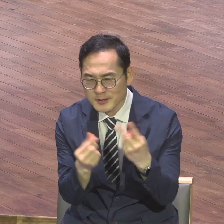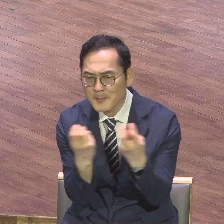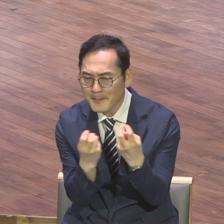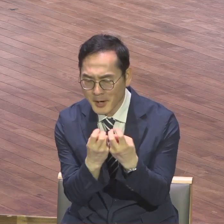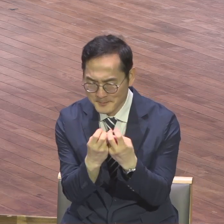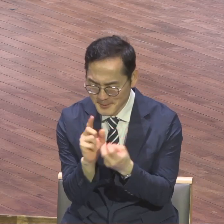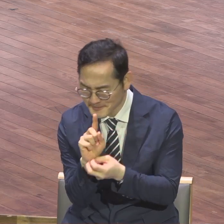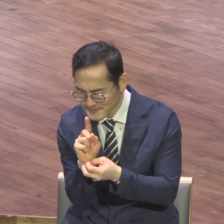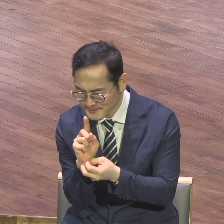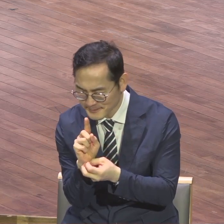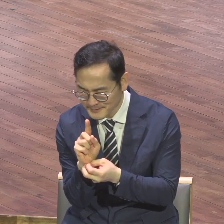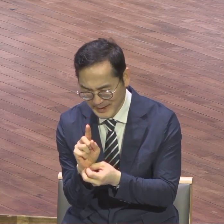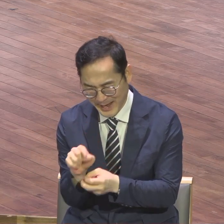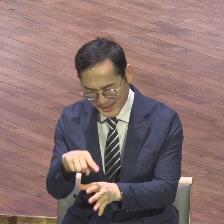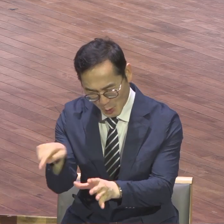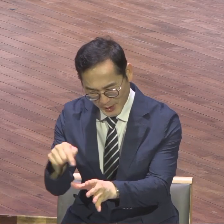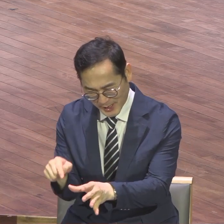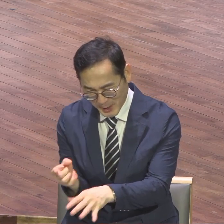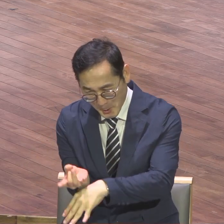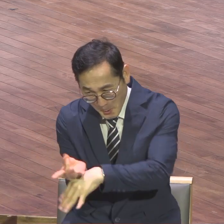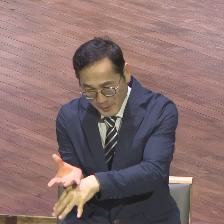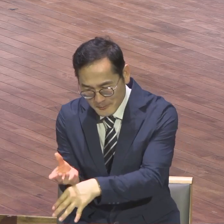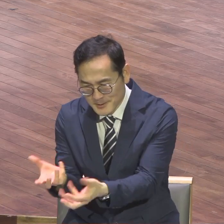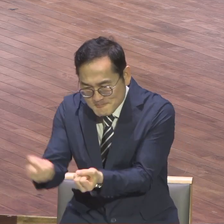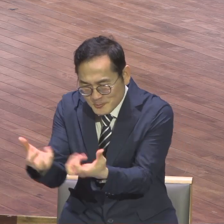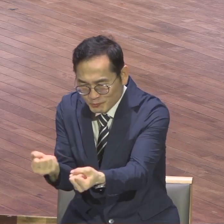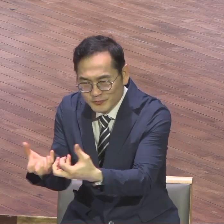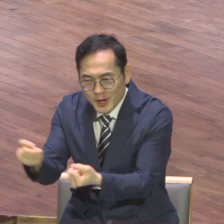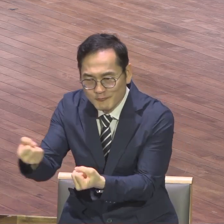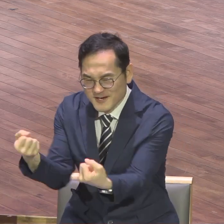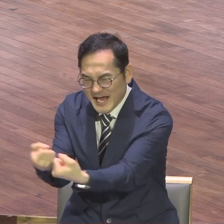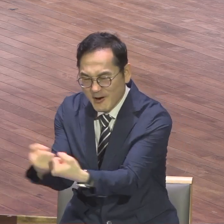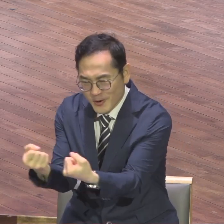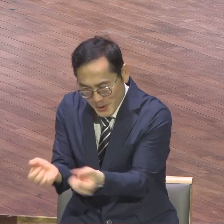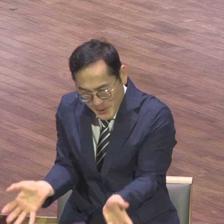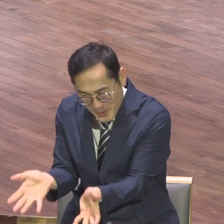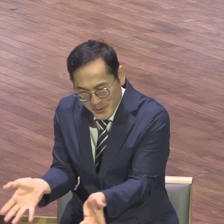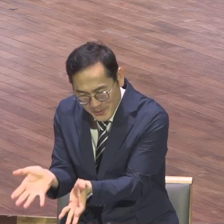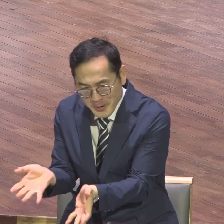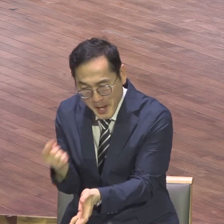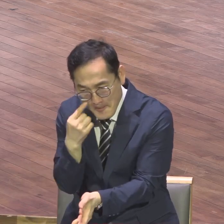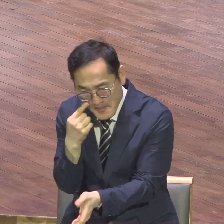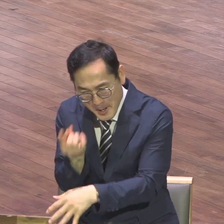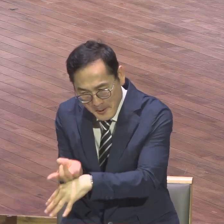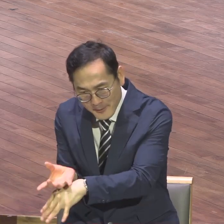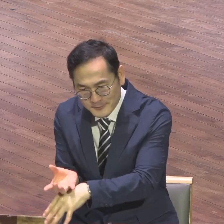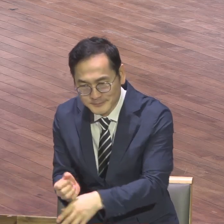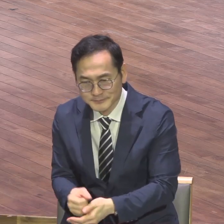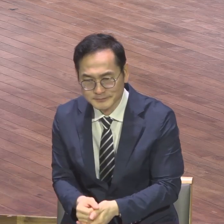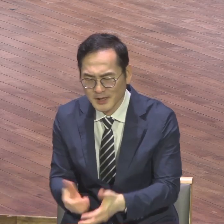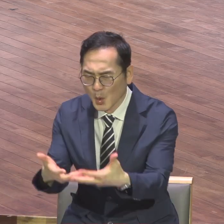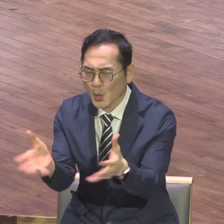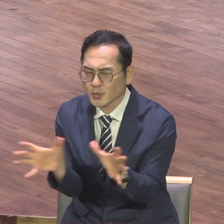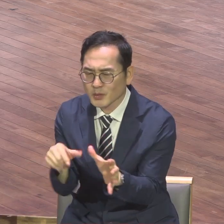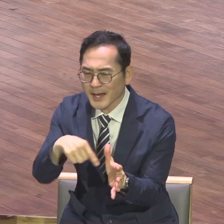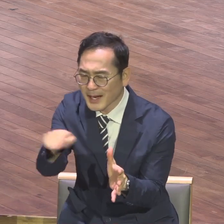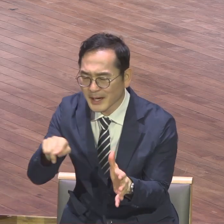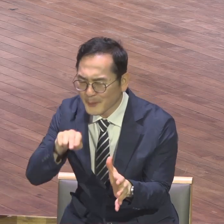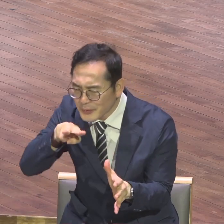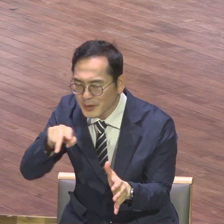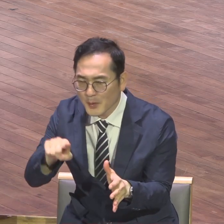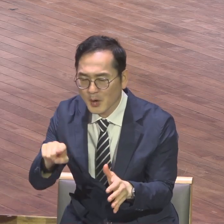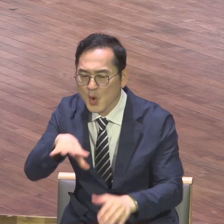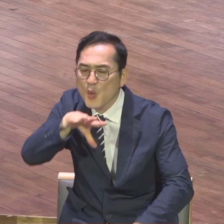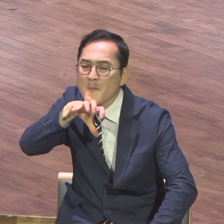하느냐. 내부 분열이 있게 내부. 내부에 들어가 내부 분열을 획책합니다. 그것이 바로 공동체 안에